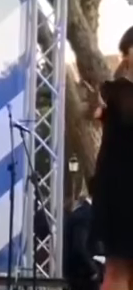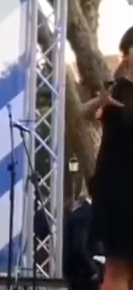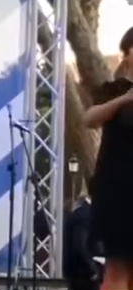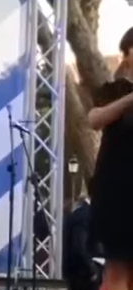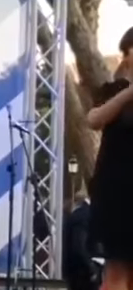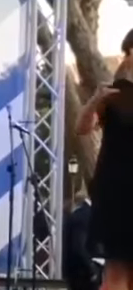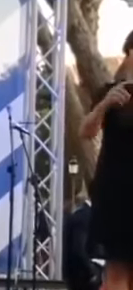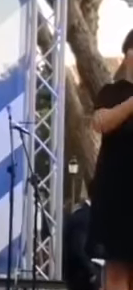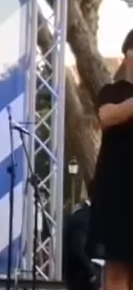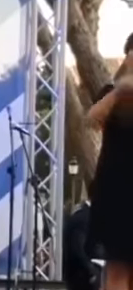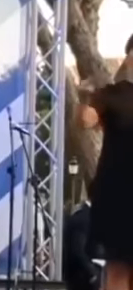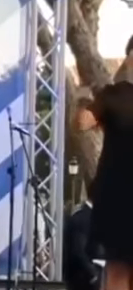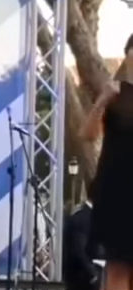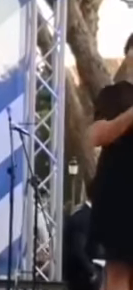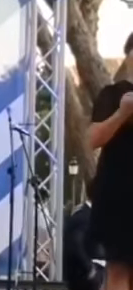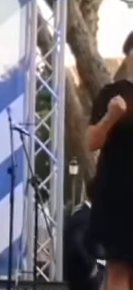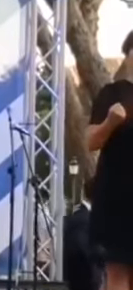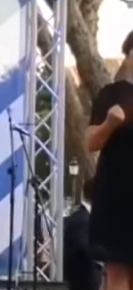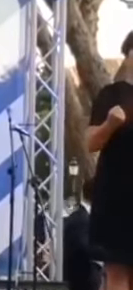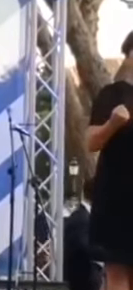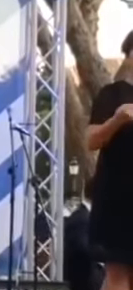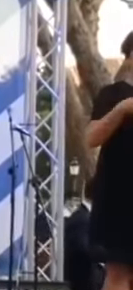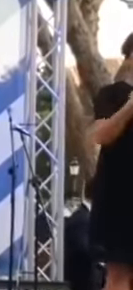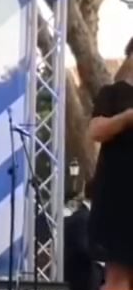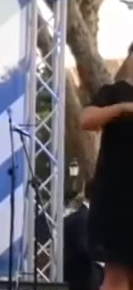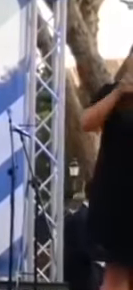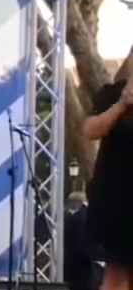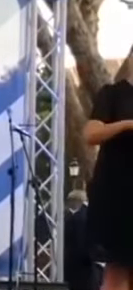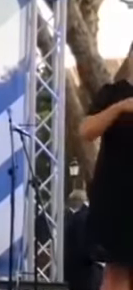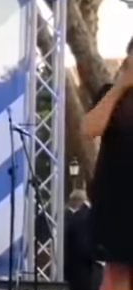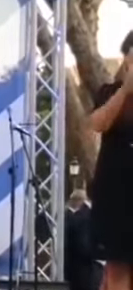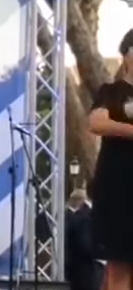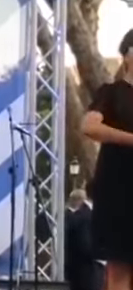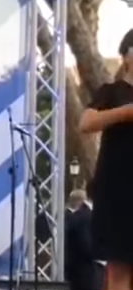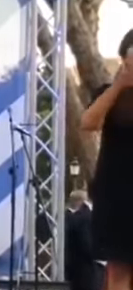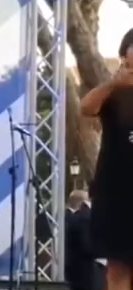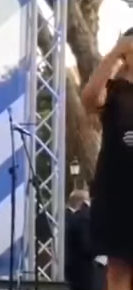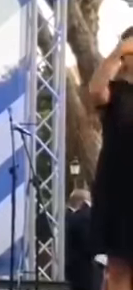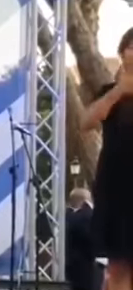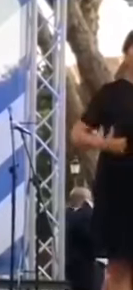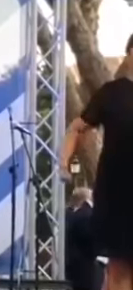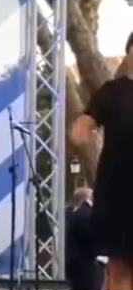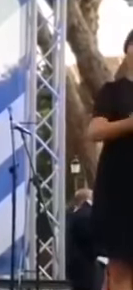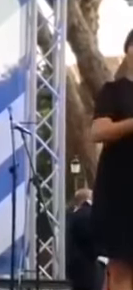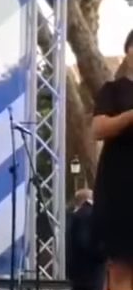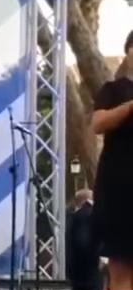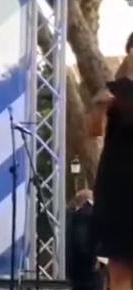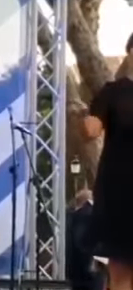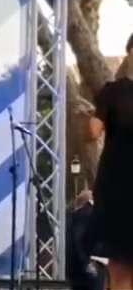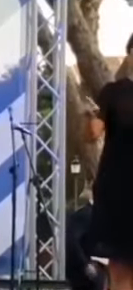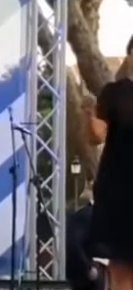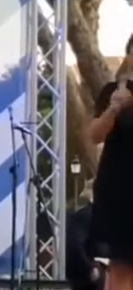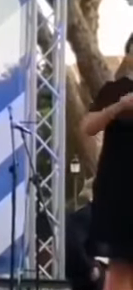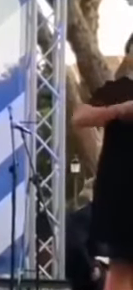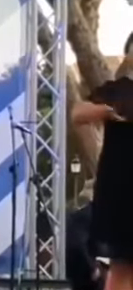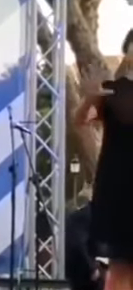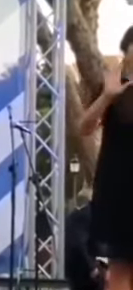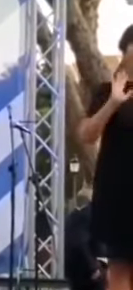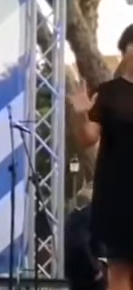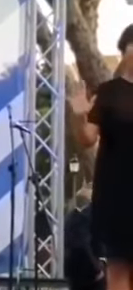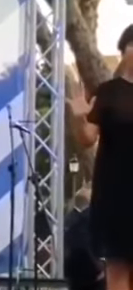agli imprenditori: resistete, garantite la continuità, lo Stato sarà al vostro fianco, non